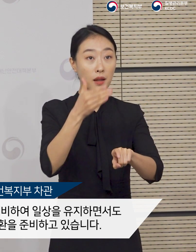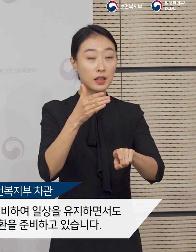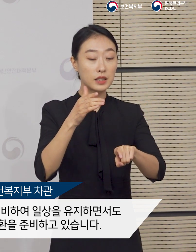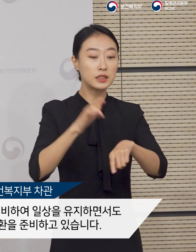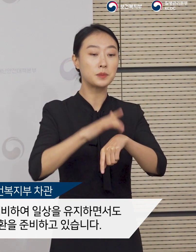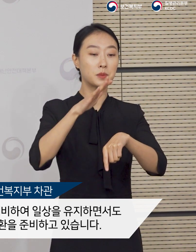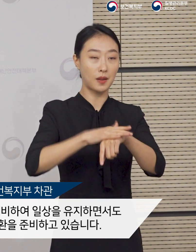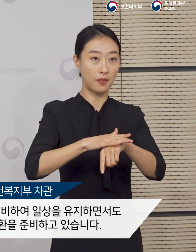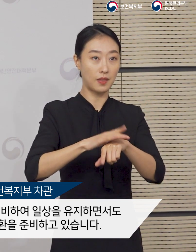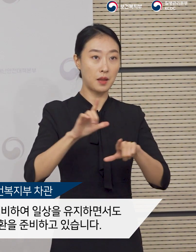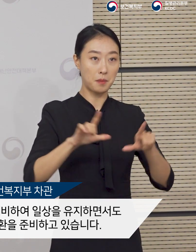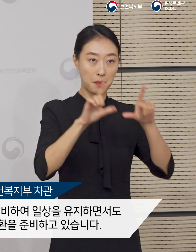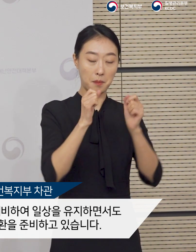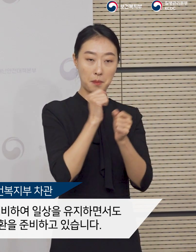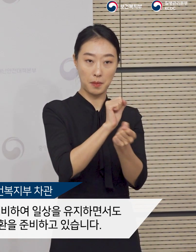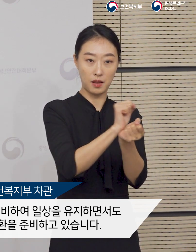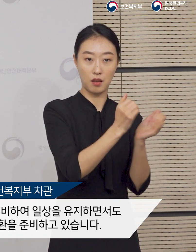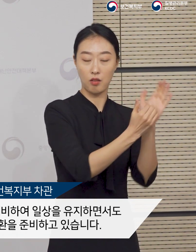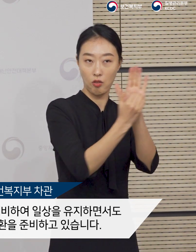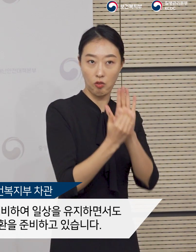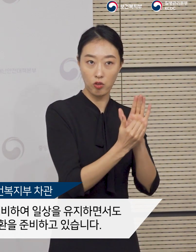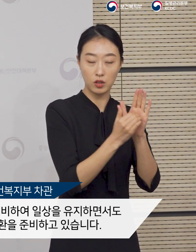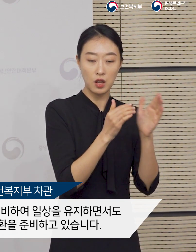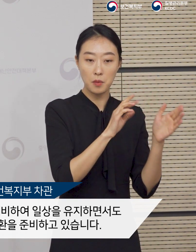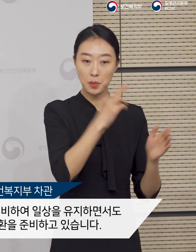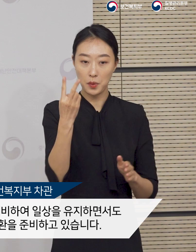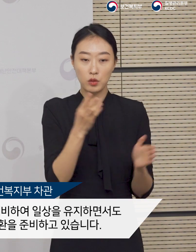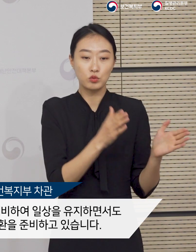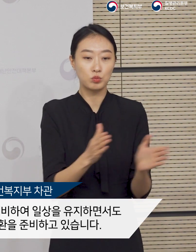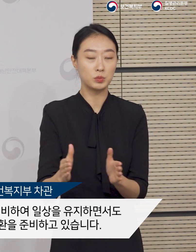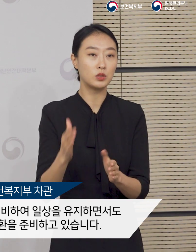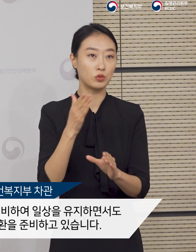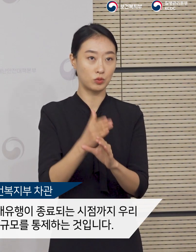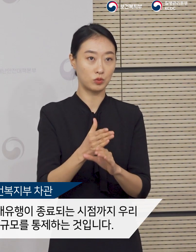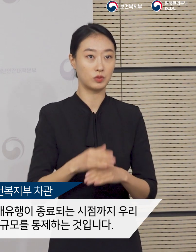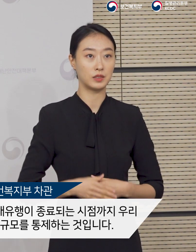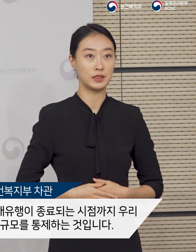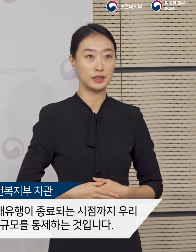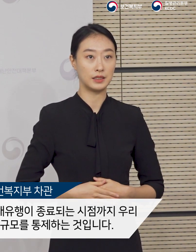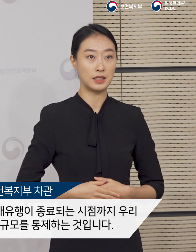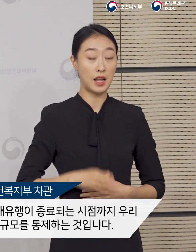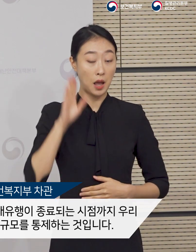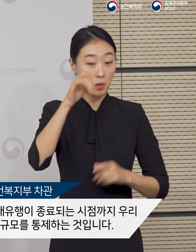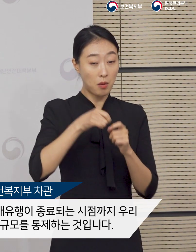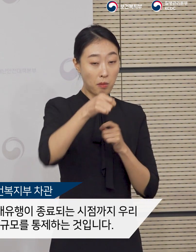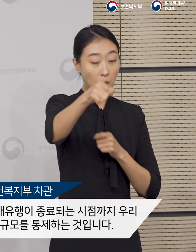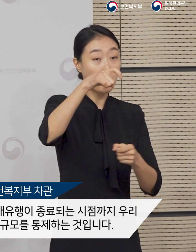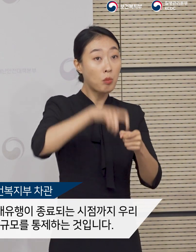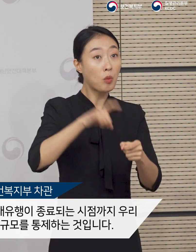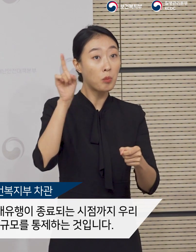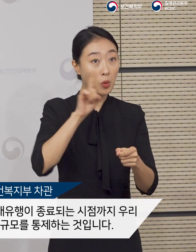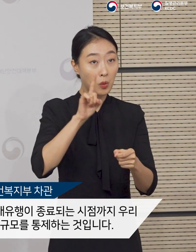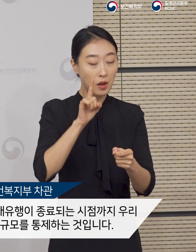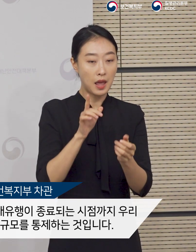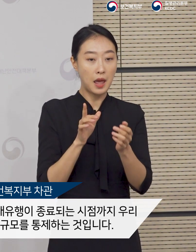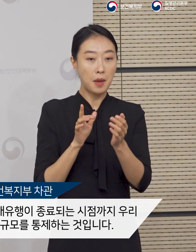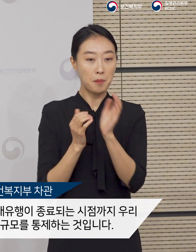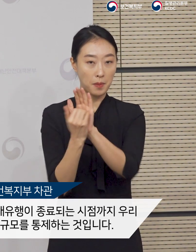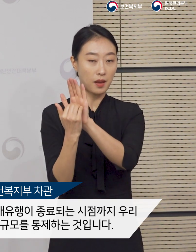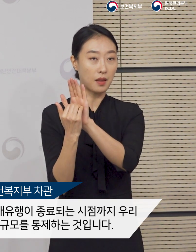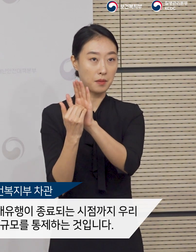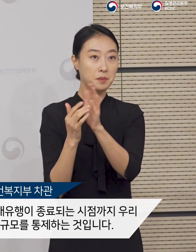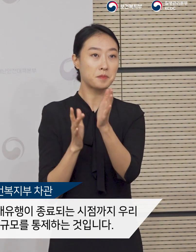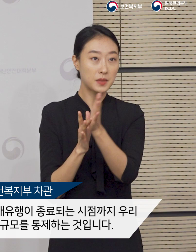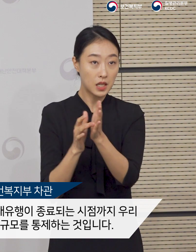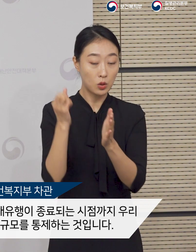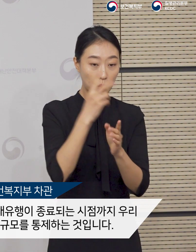생활 방역 체계로의 전환을 준비하고 있습니다. 장기 대응의 목표는 백신이나 치료제가